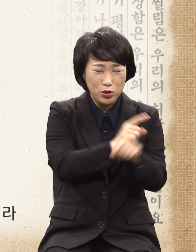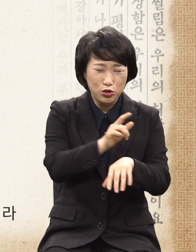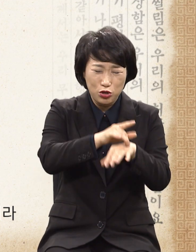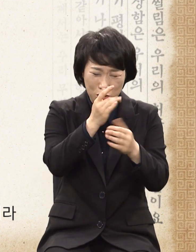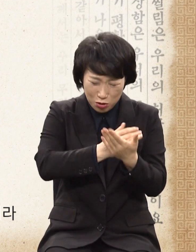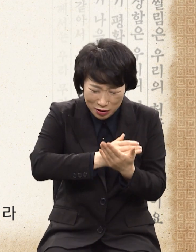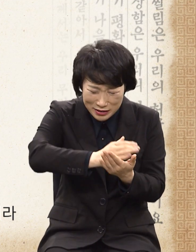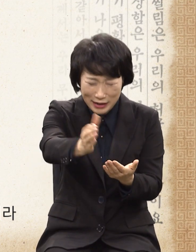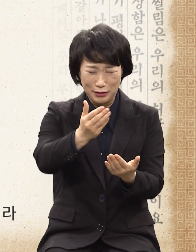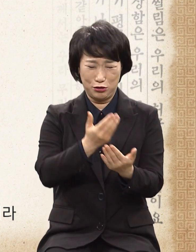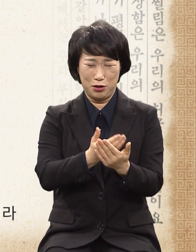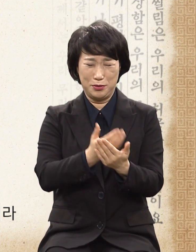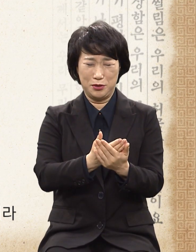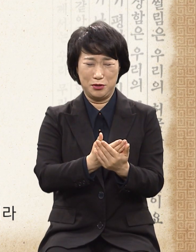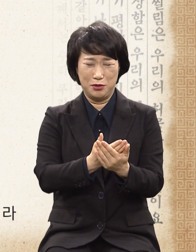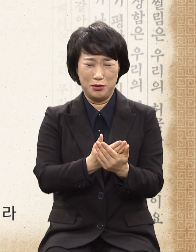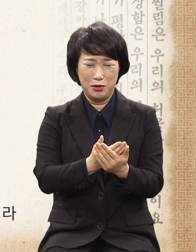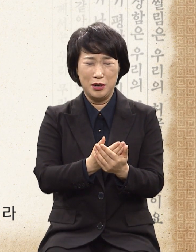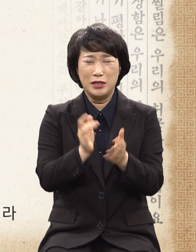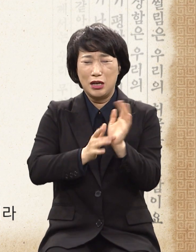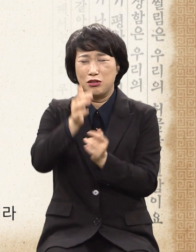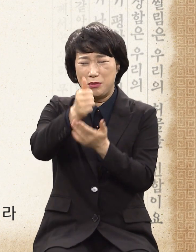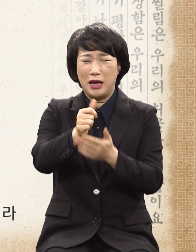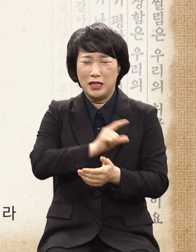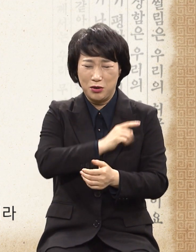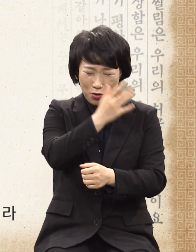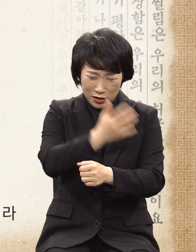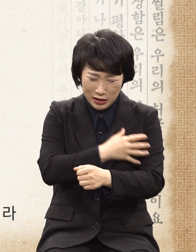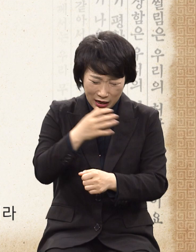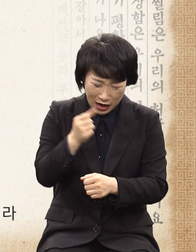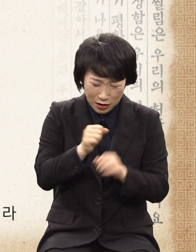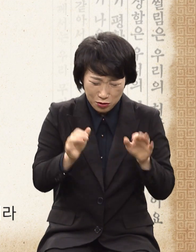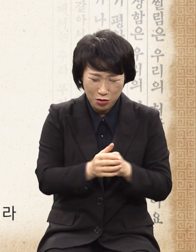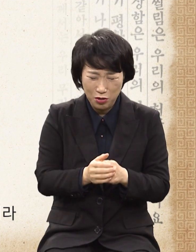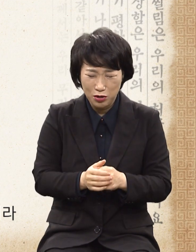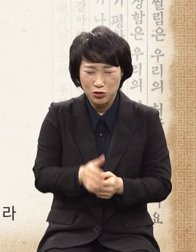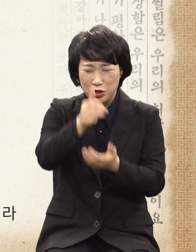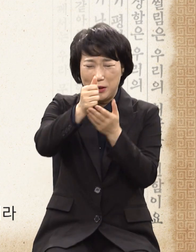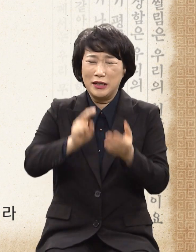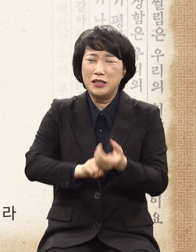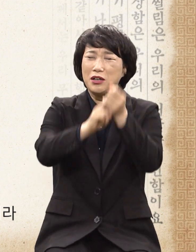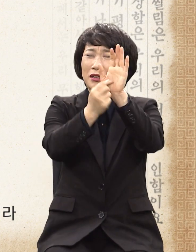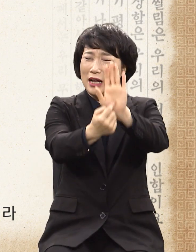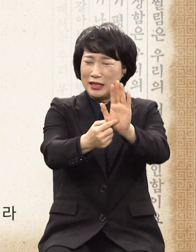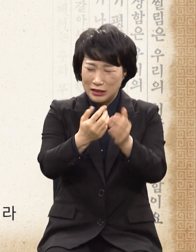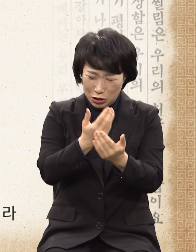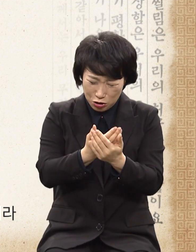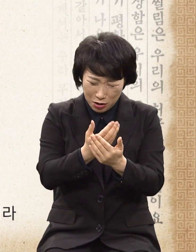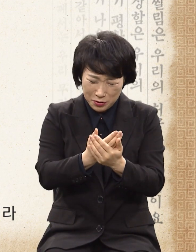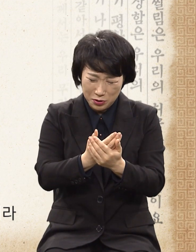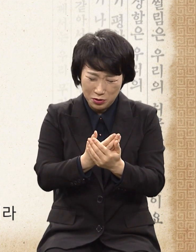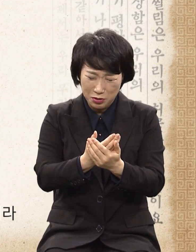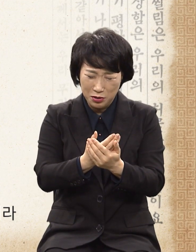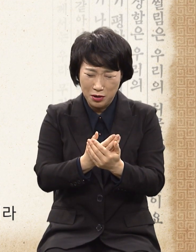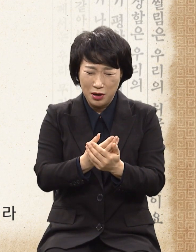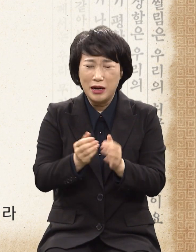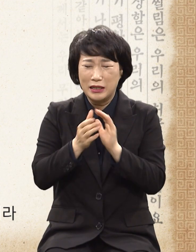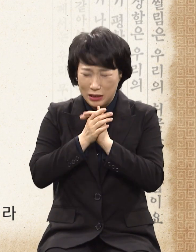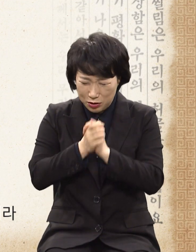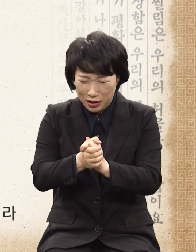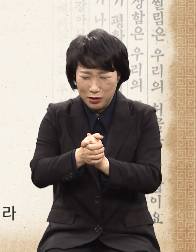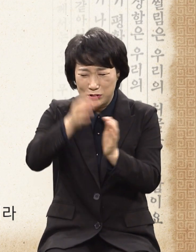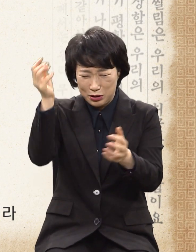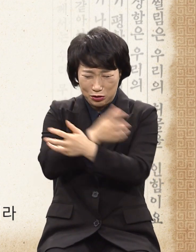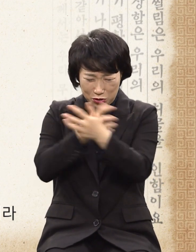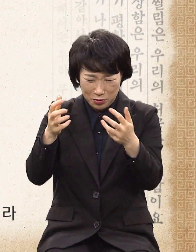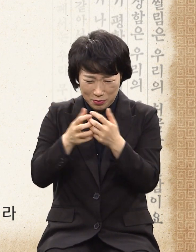귀신 쫓아내게 도와주시옵시고 예수님의 권세로 주님의 이적을 나타내게 도와주시옵시고 기도하고